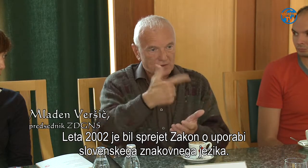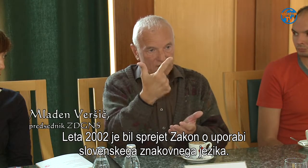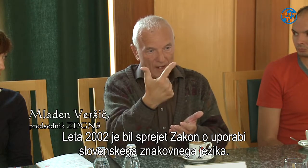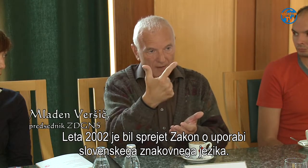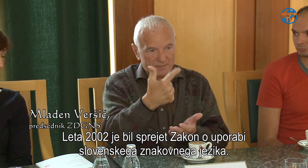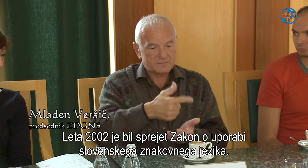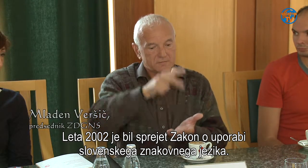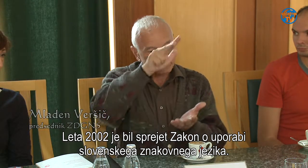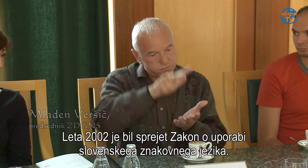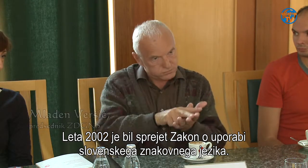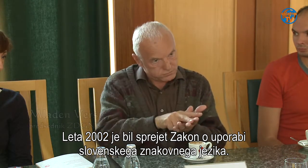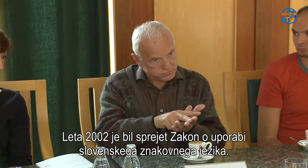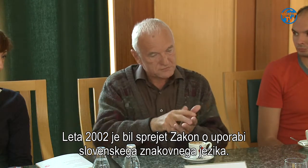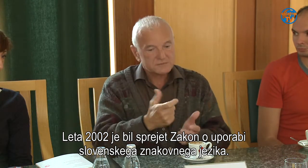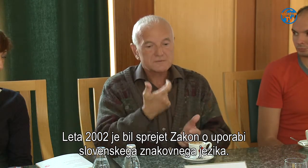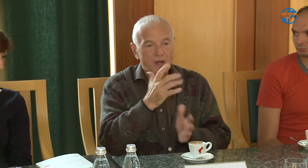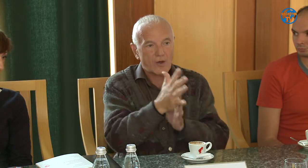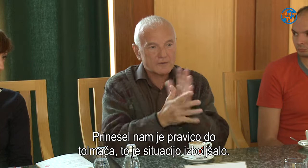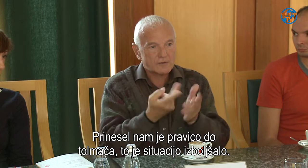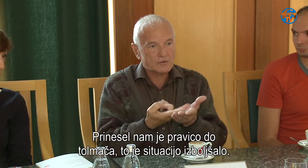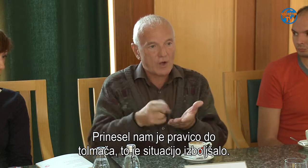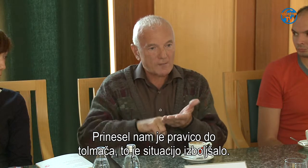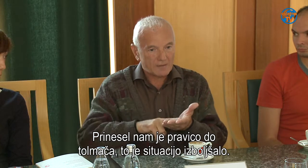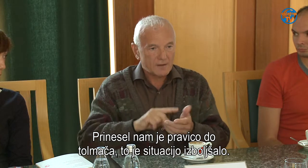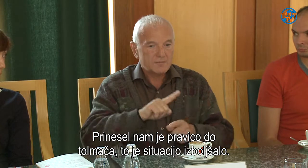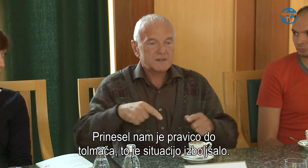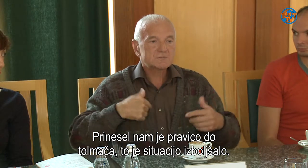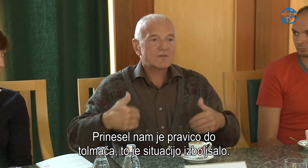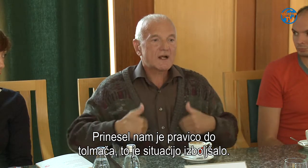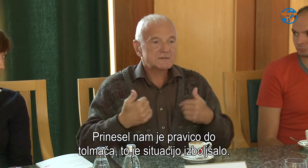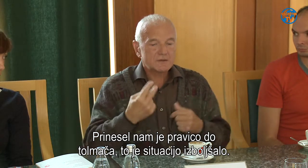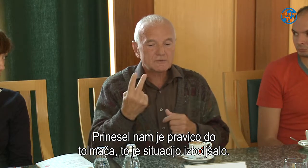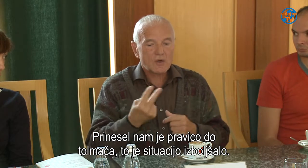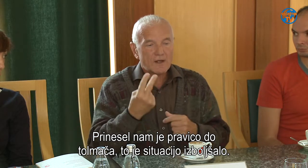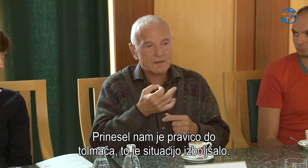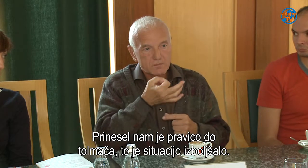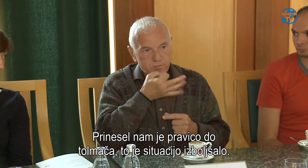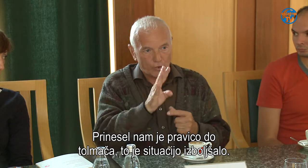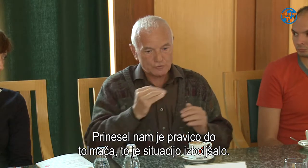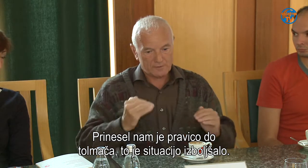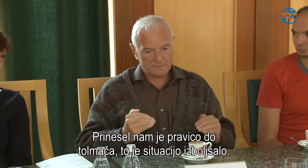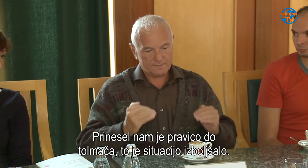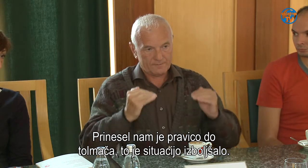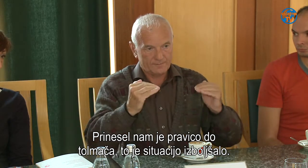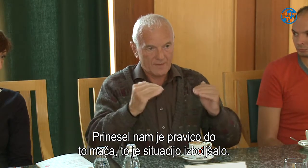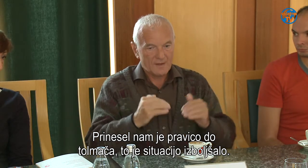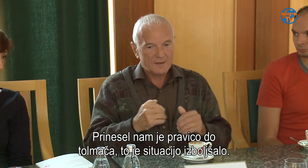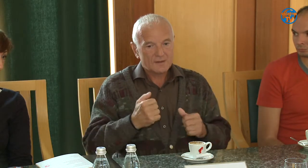2002 je bil že sprejet zakon o slovenskem znakovnem jeziku v Sloveniji, pravica do tolmača za gluhe, to smo zelo veseli, to je zelo